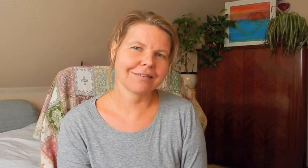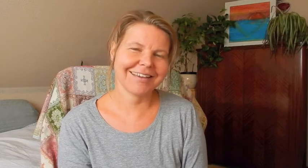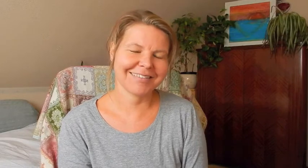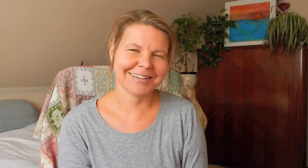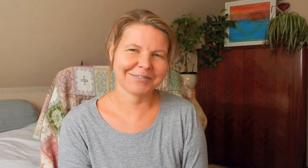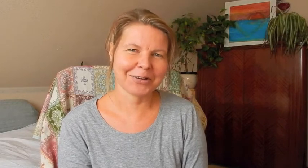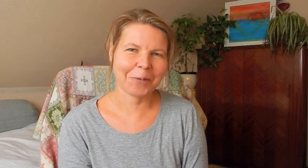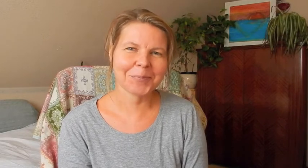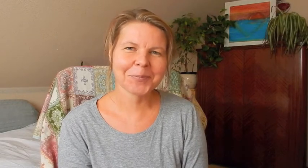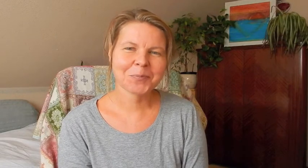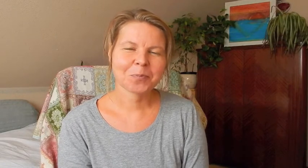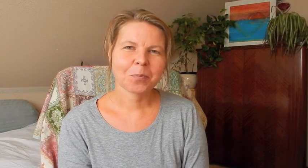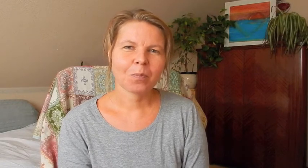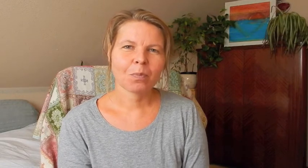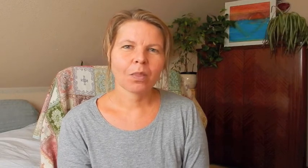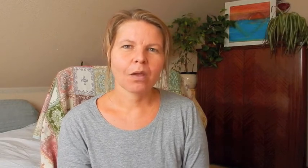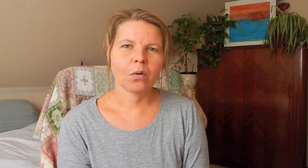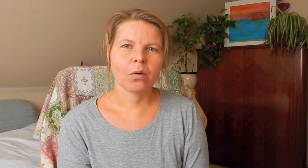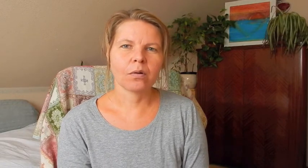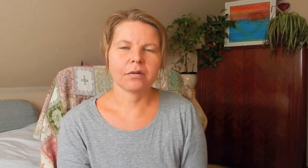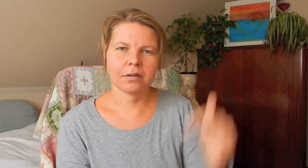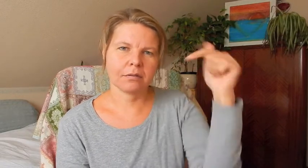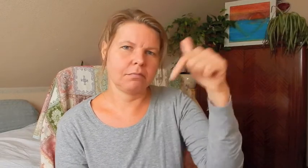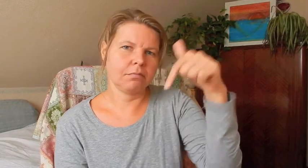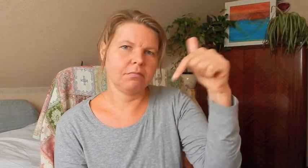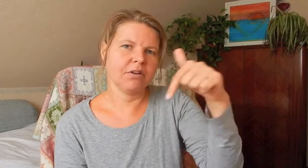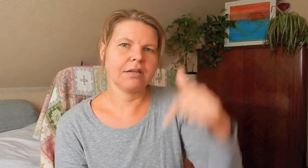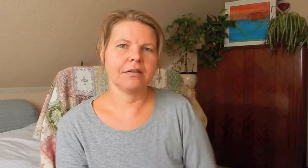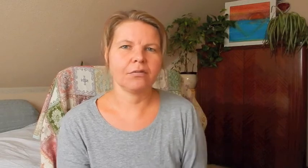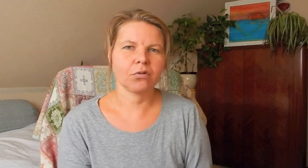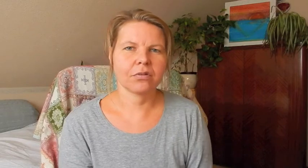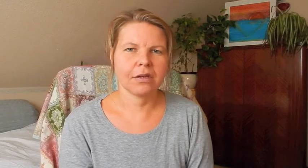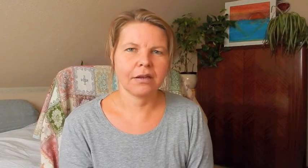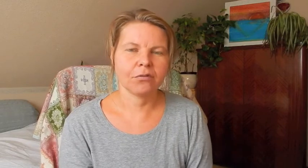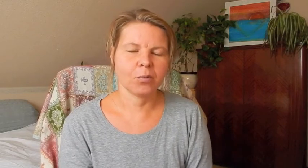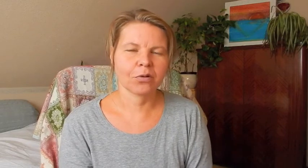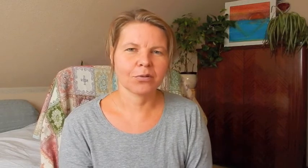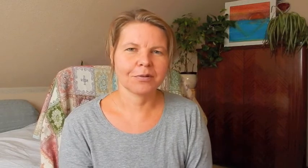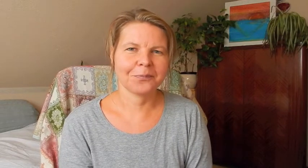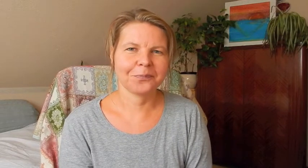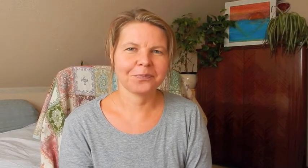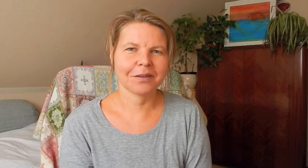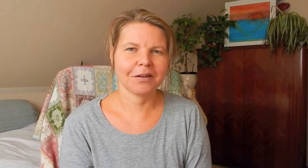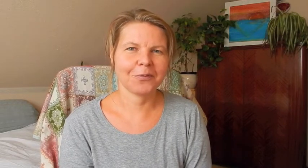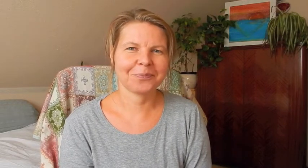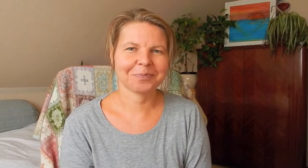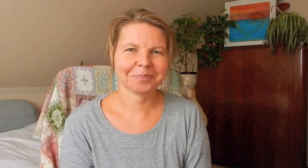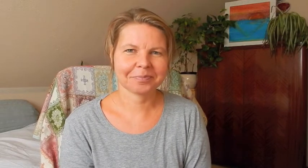recht herzlich willkommen. Und ich verlinke die Infos in der Infobox unten. Genau.